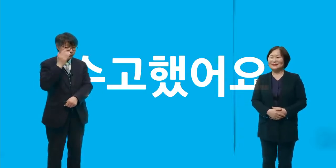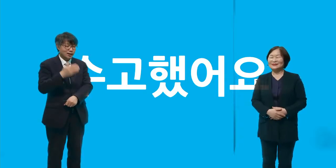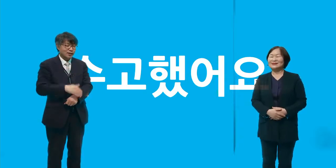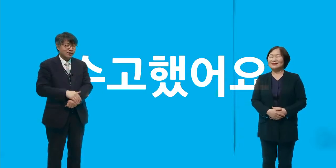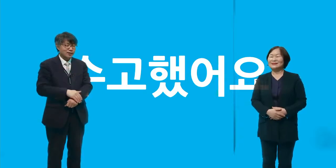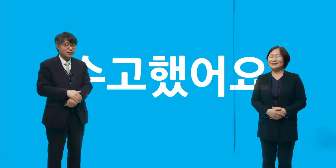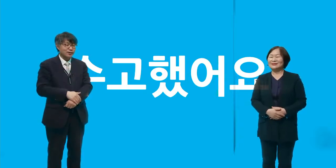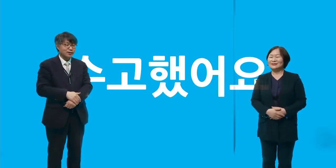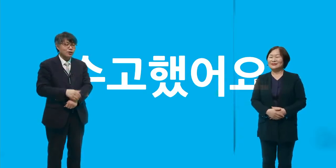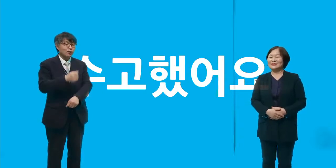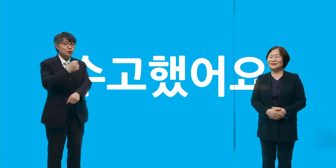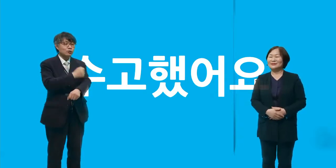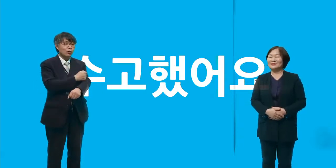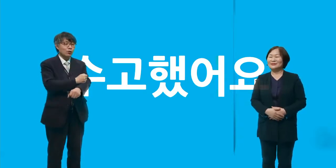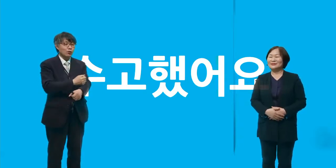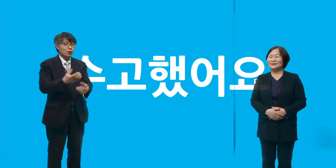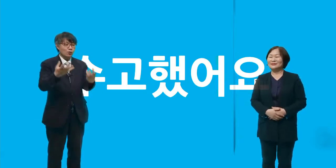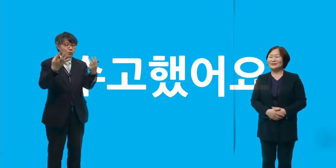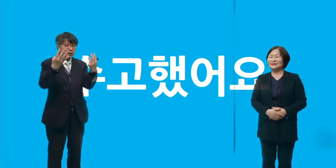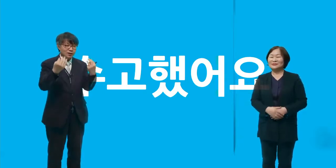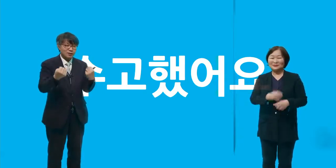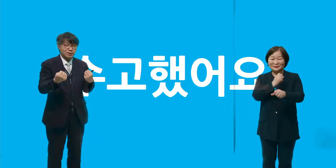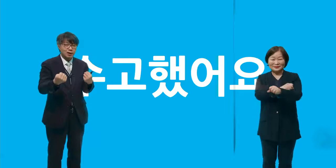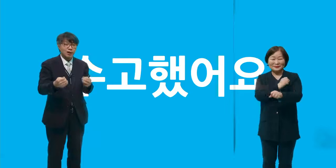됩니다. 수고